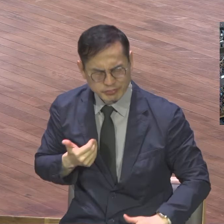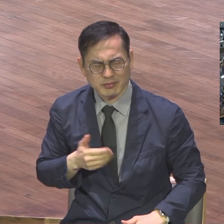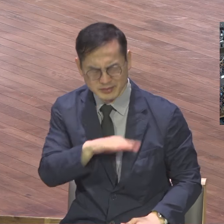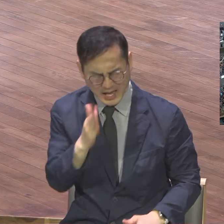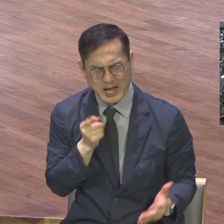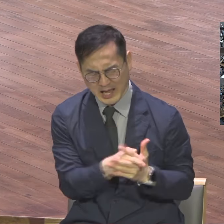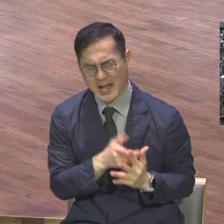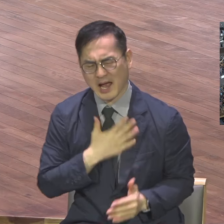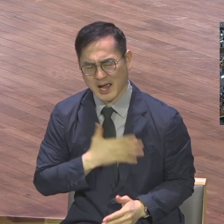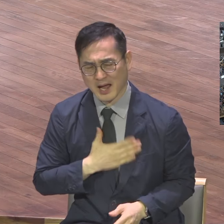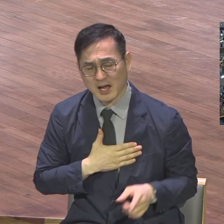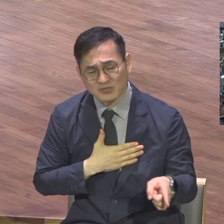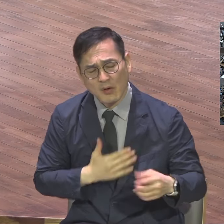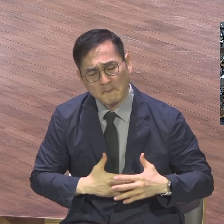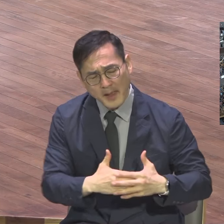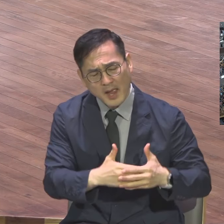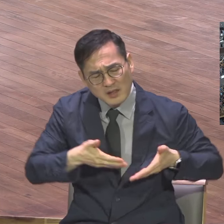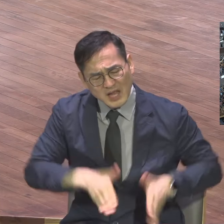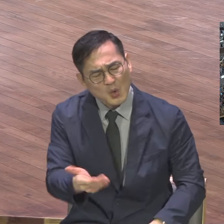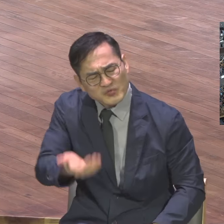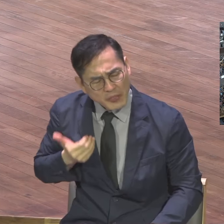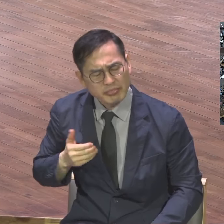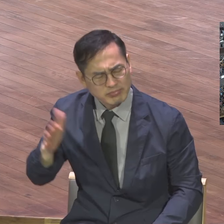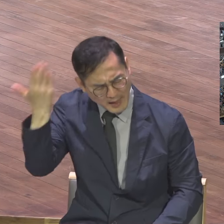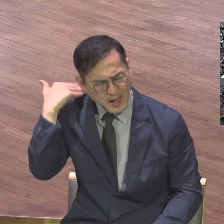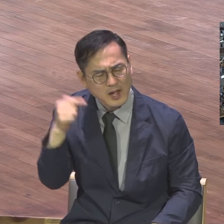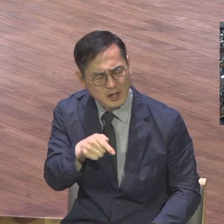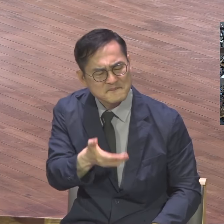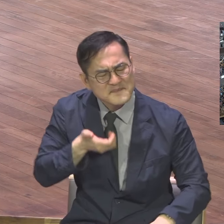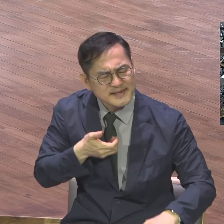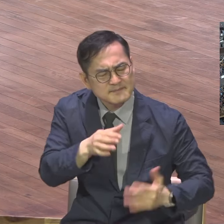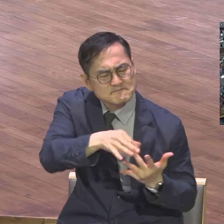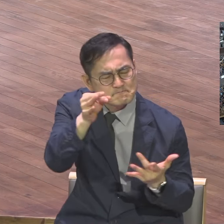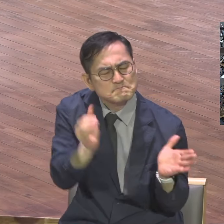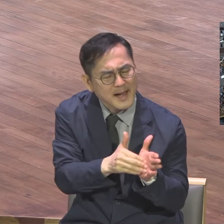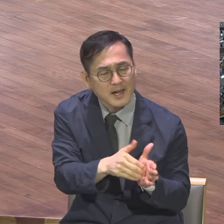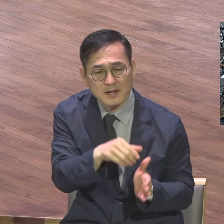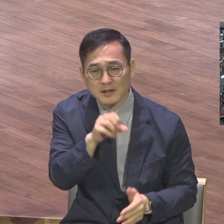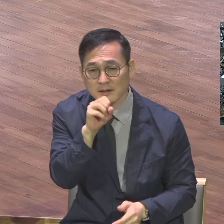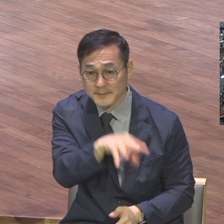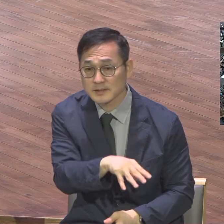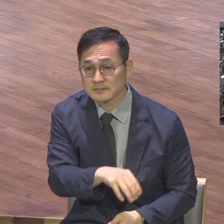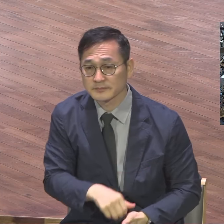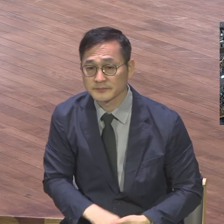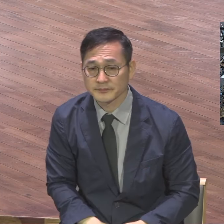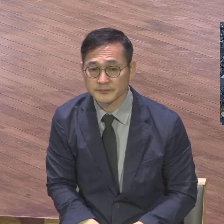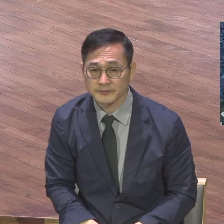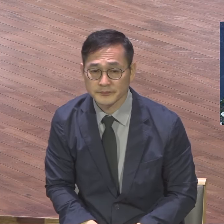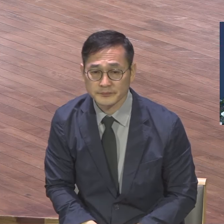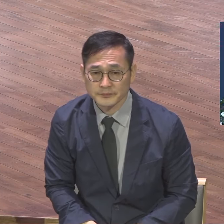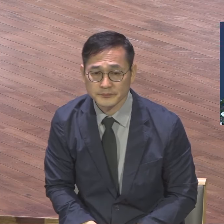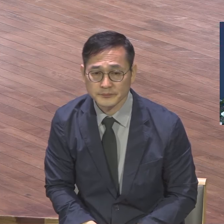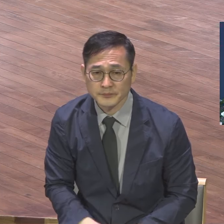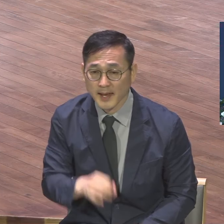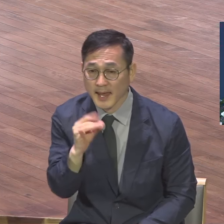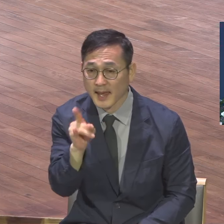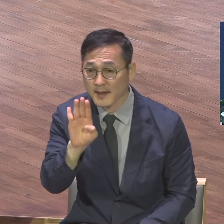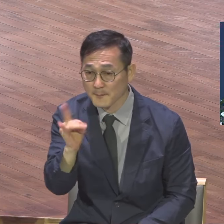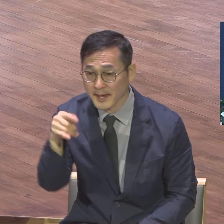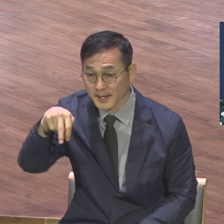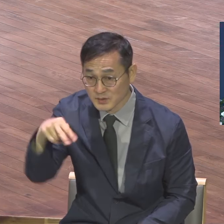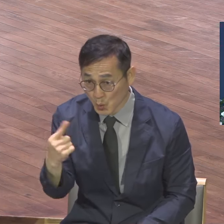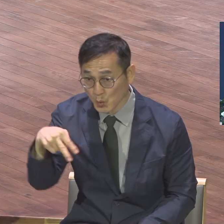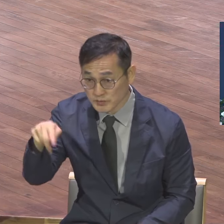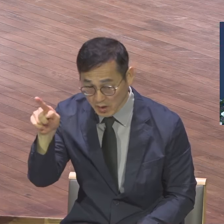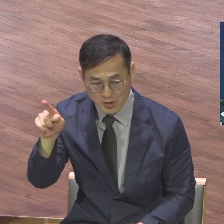알았고 너가 배에서 나오기 전에 너를 성별하였고 그랬어. 에베소 1장 4절